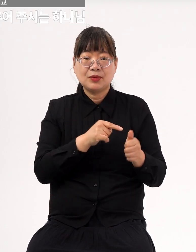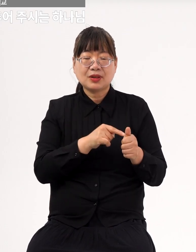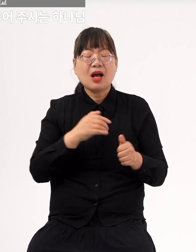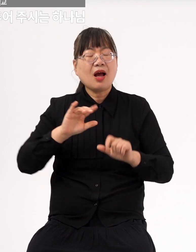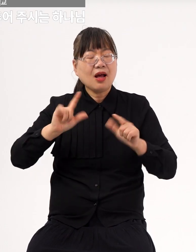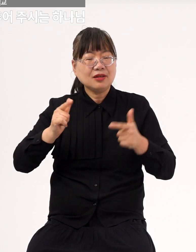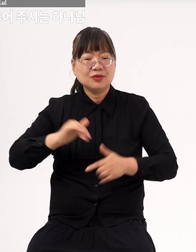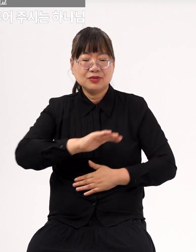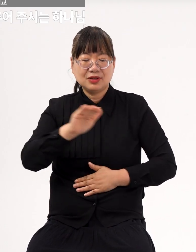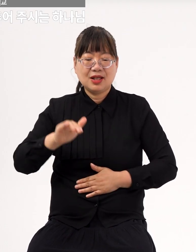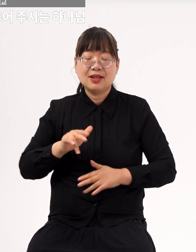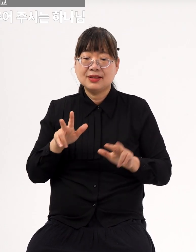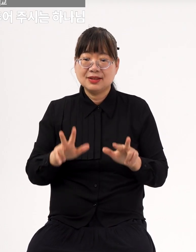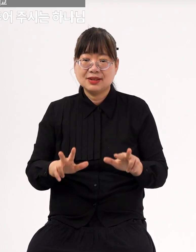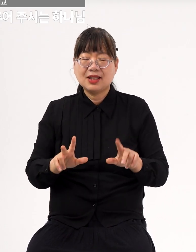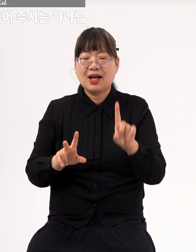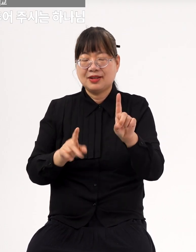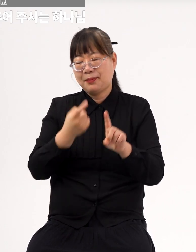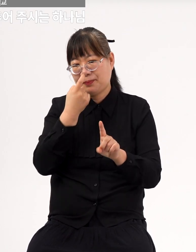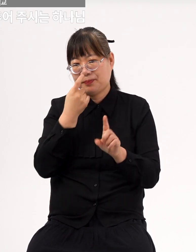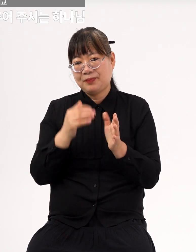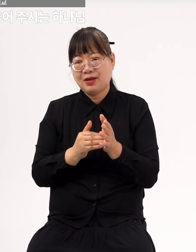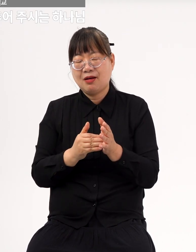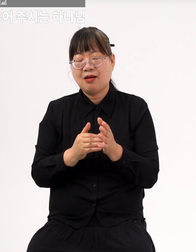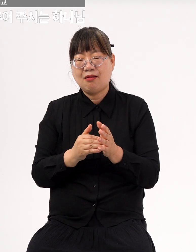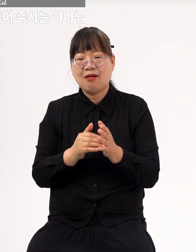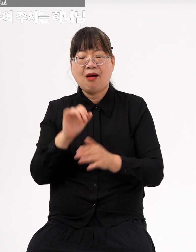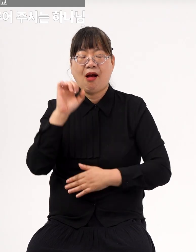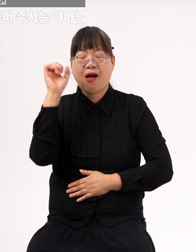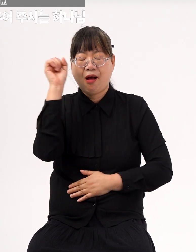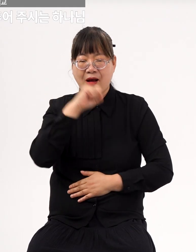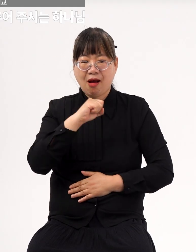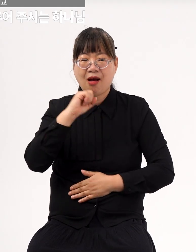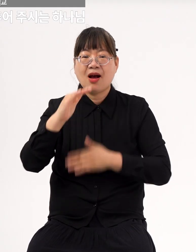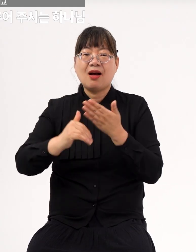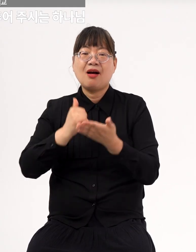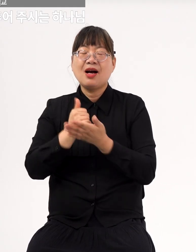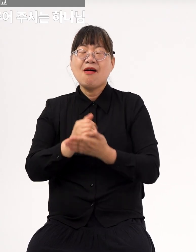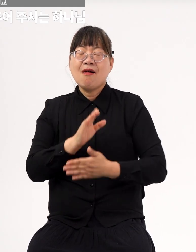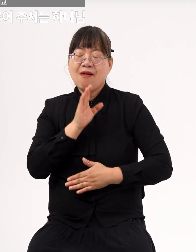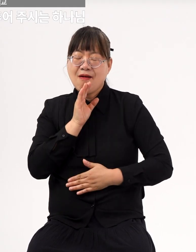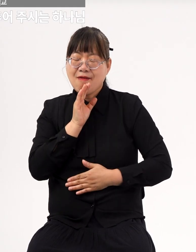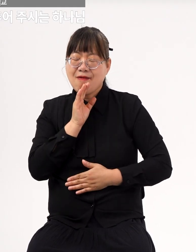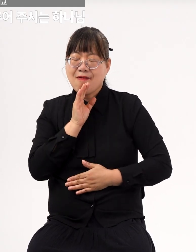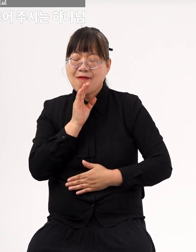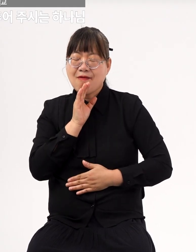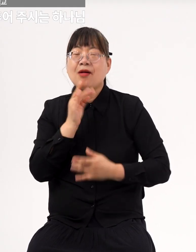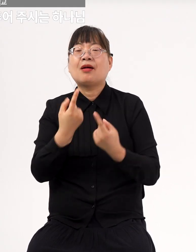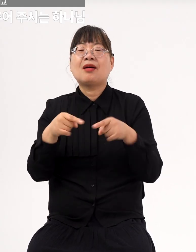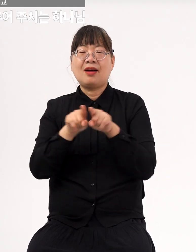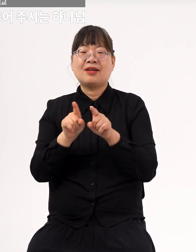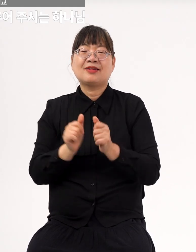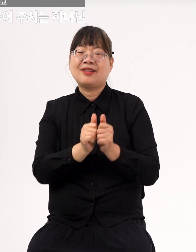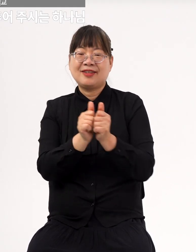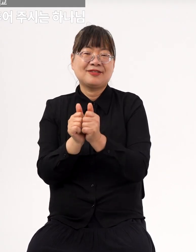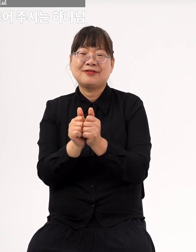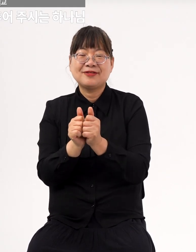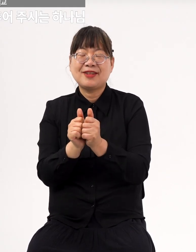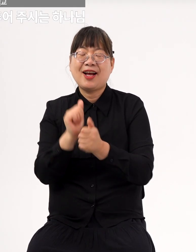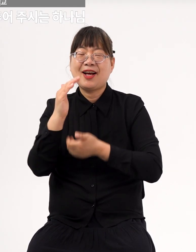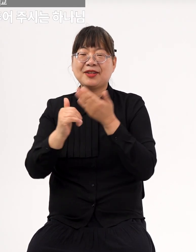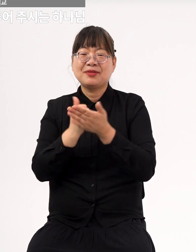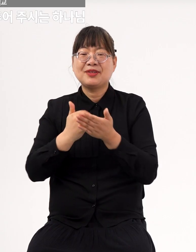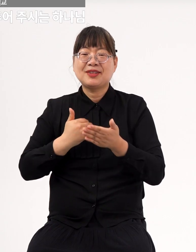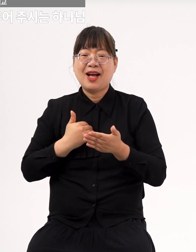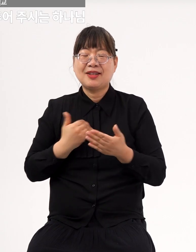우리가 여기서 하나를 배워요. 아, 하나님이 정말 함께 하시는구나. 오, 하나님,